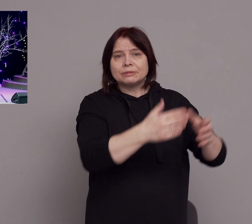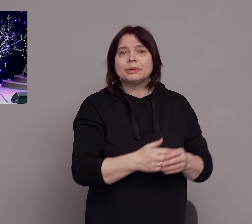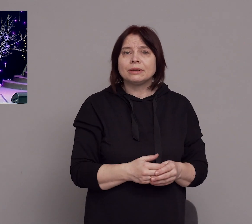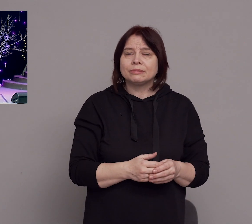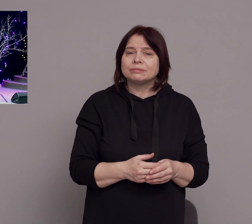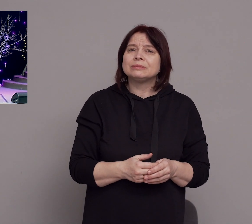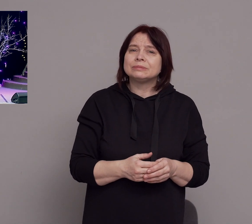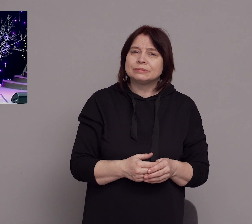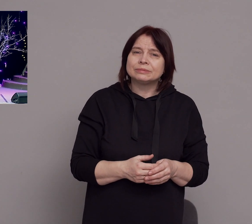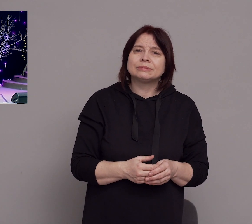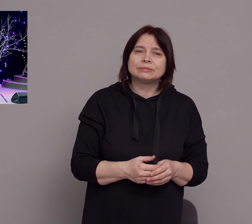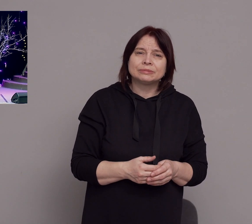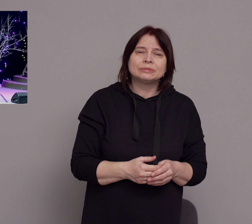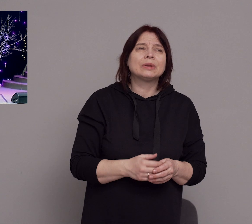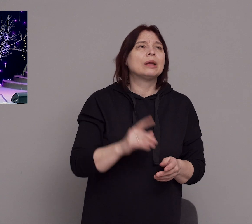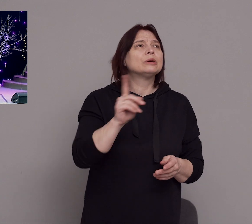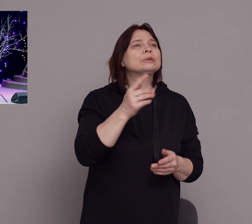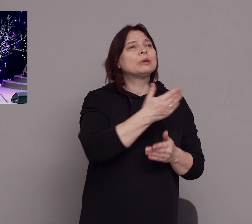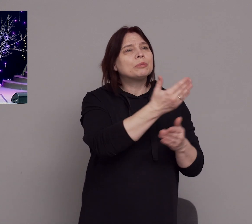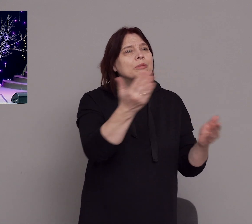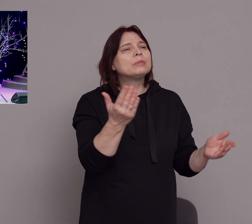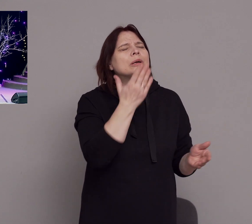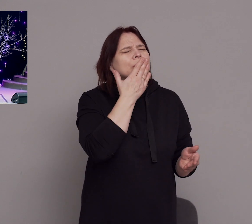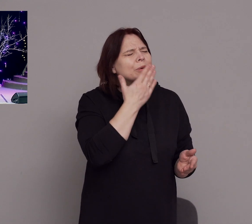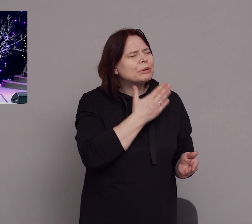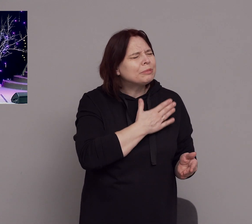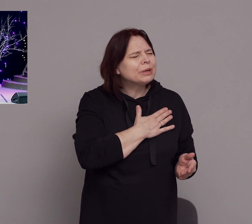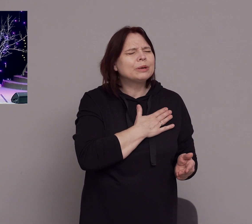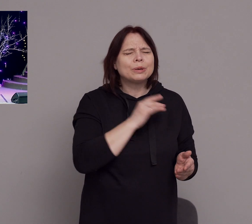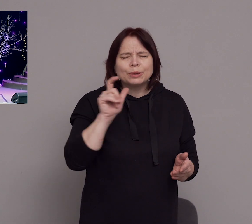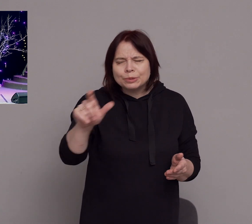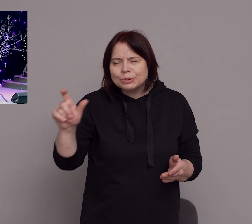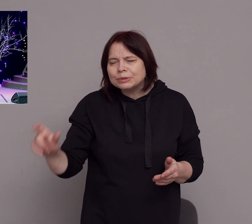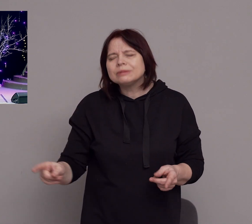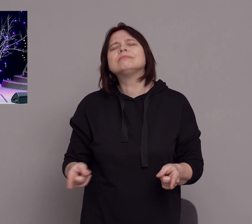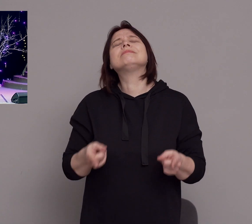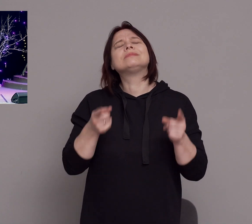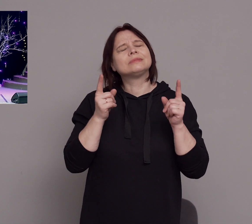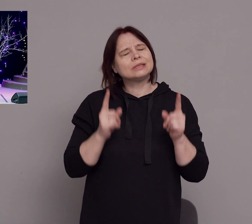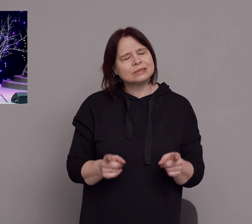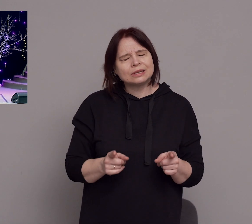чтобы любить людей по-настоящему, чтобы любить людей, служить людям.